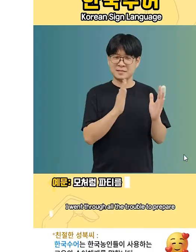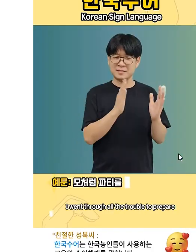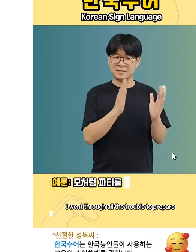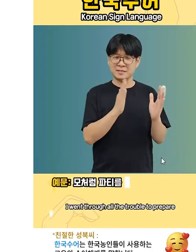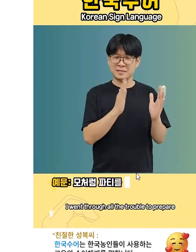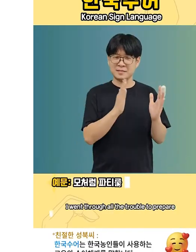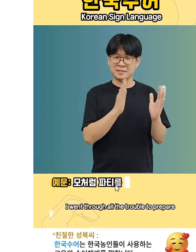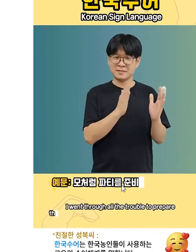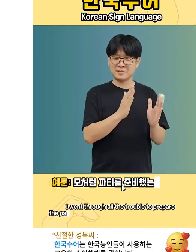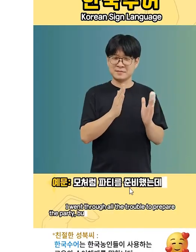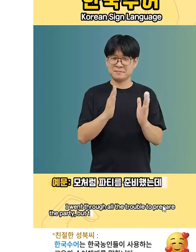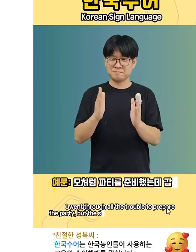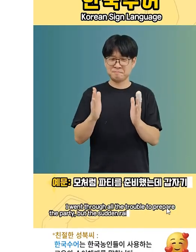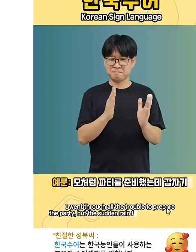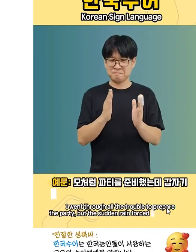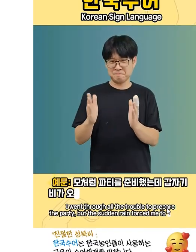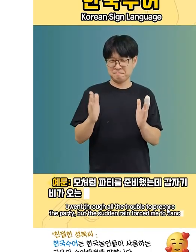그래서 예문을 보면